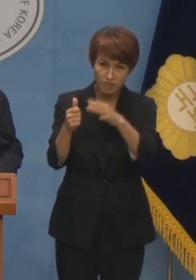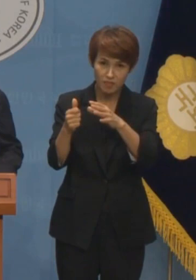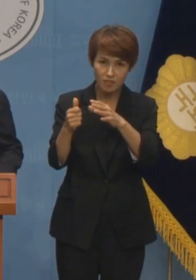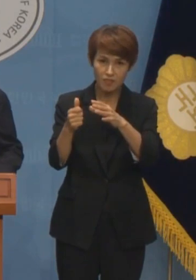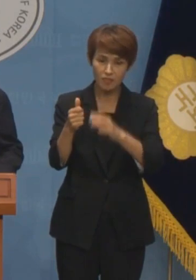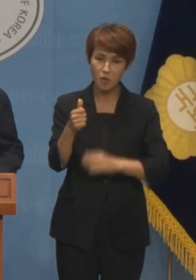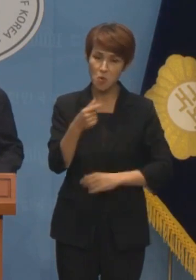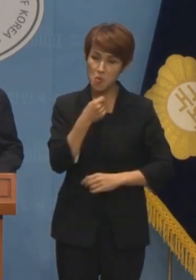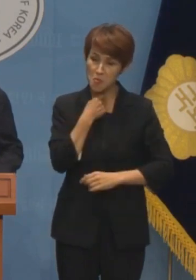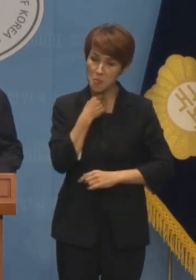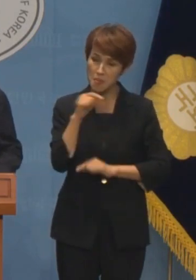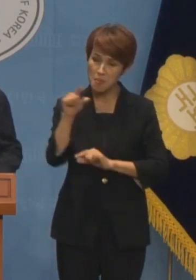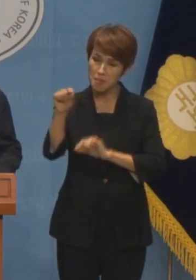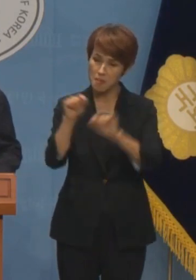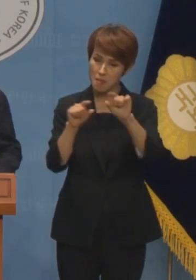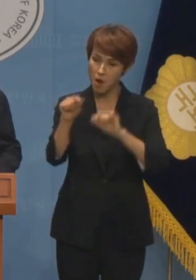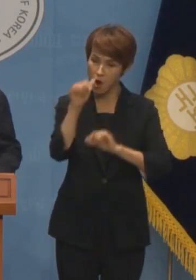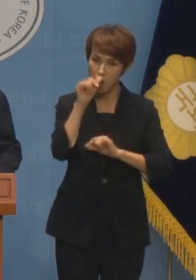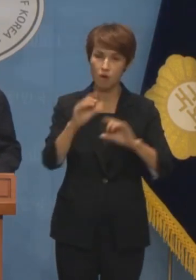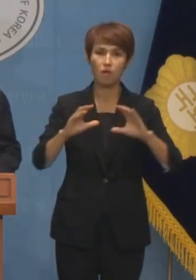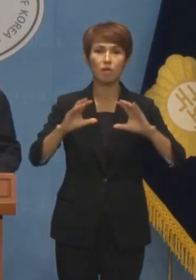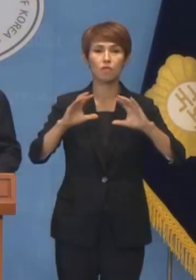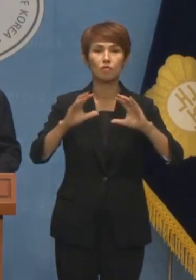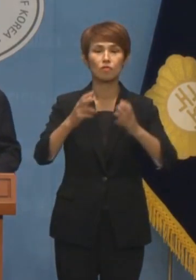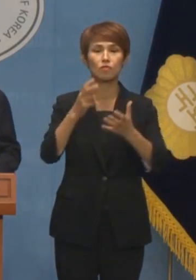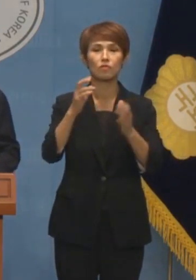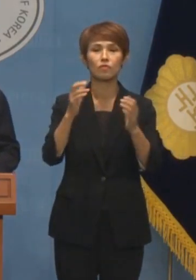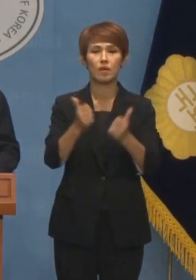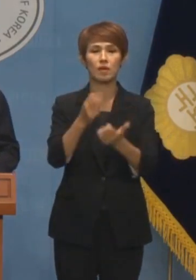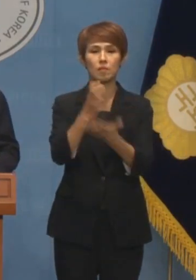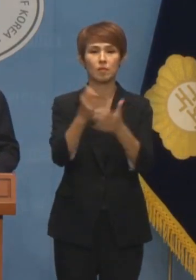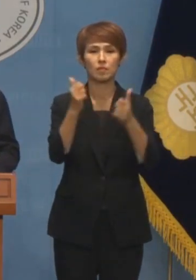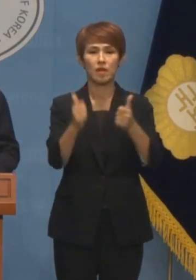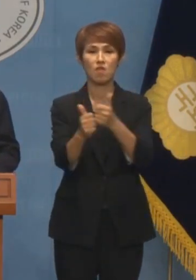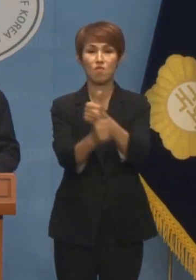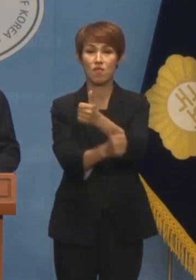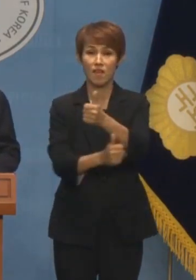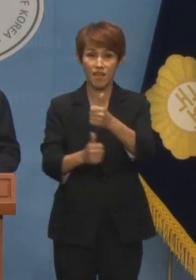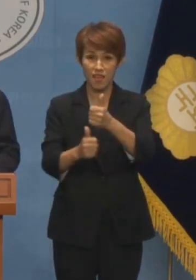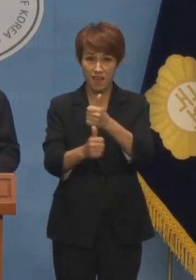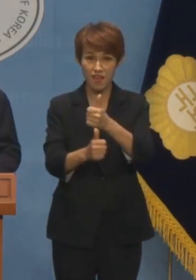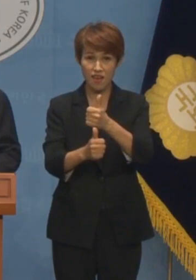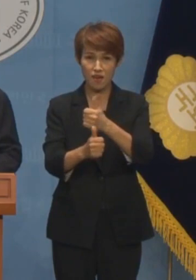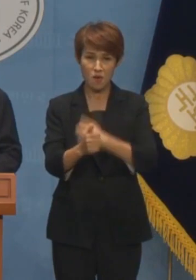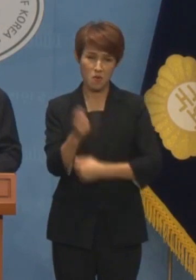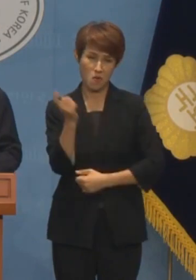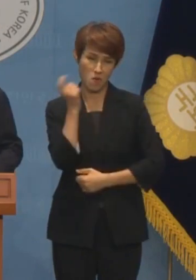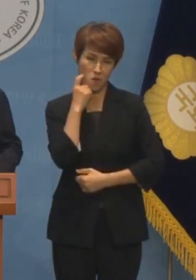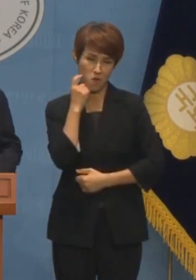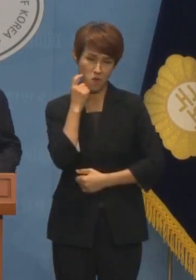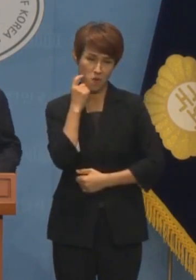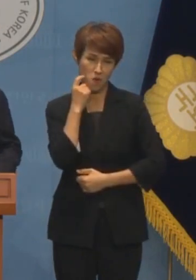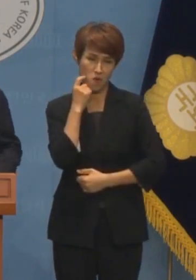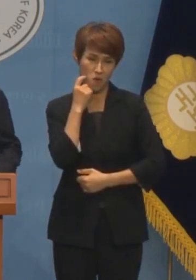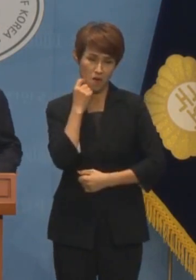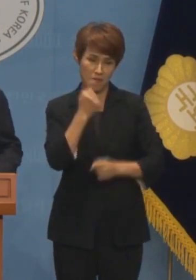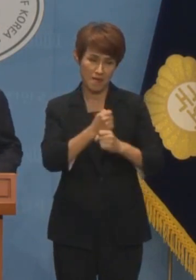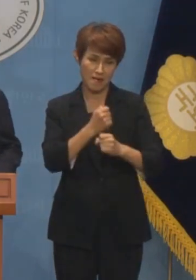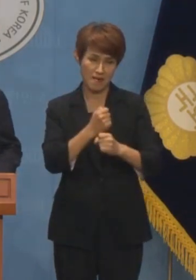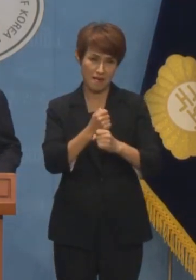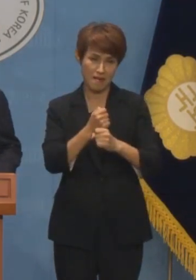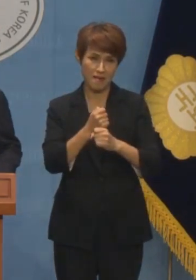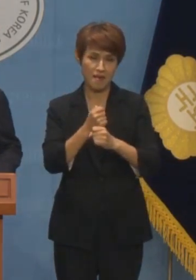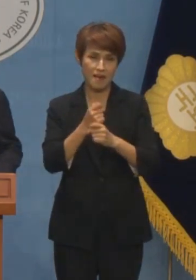부분만 차용하면서 국회 법사위를 거짓말과 허풍에 부하내동하는 사기